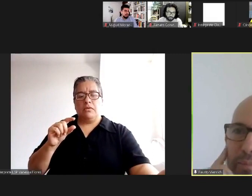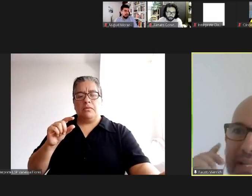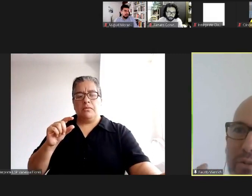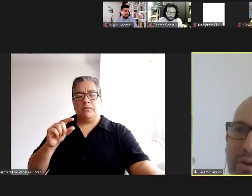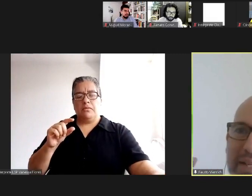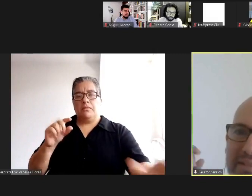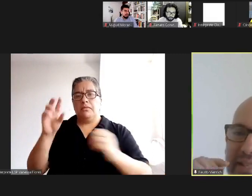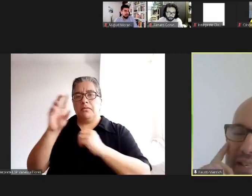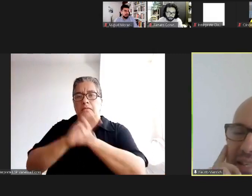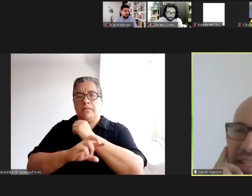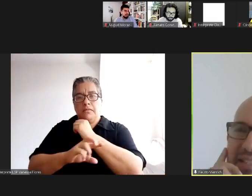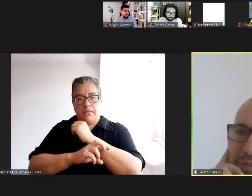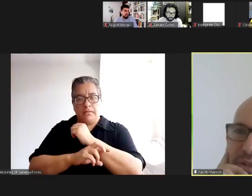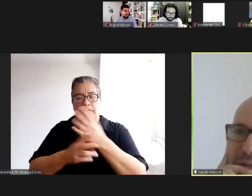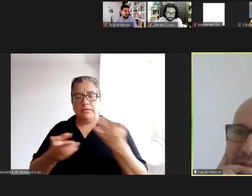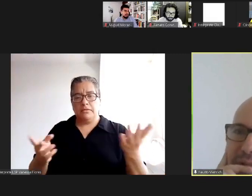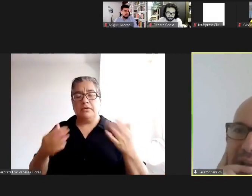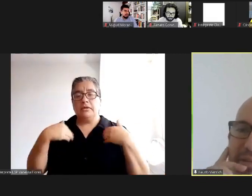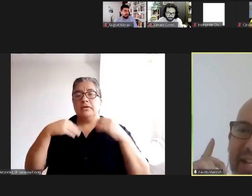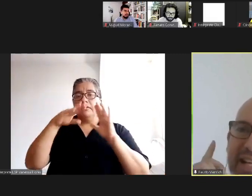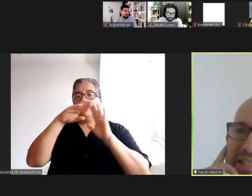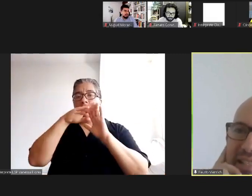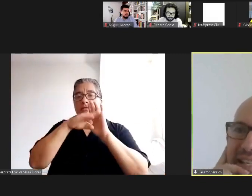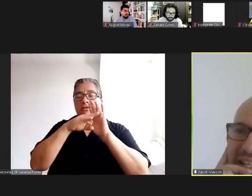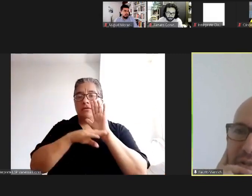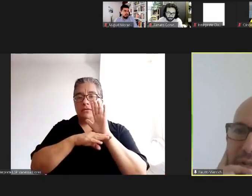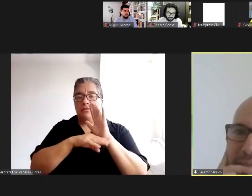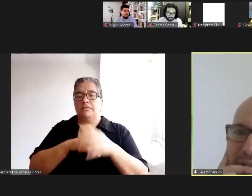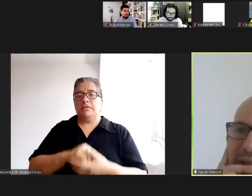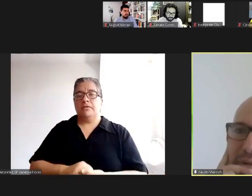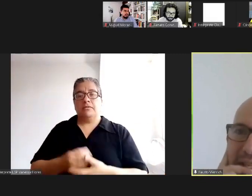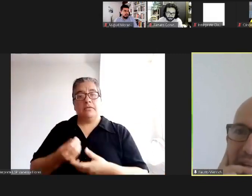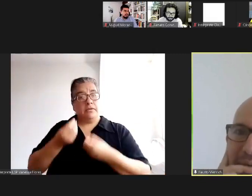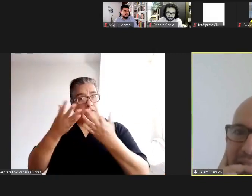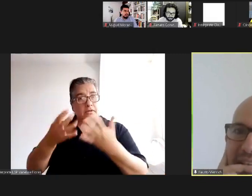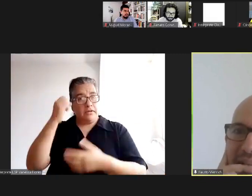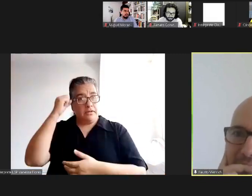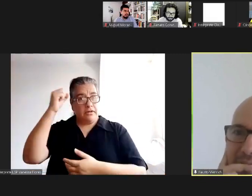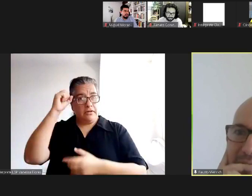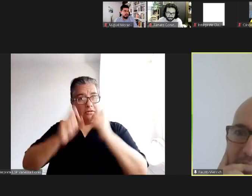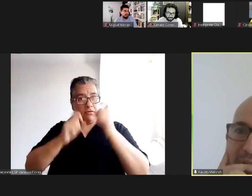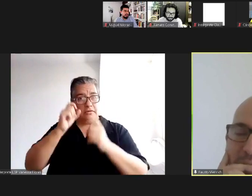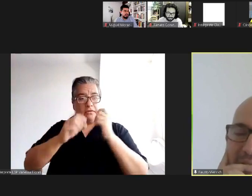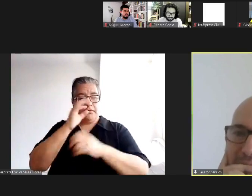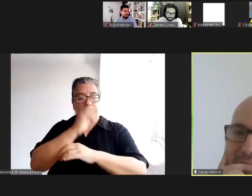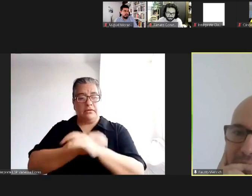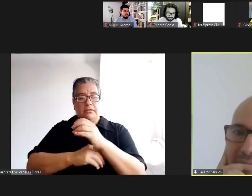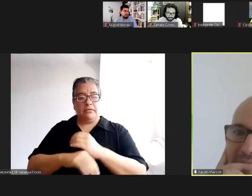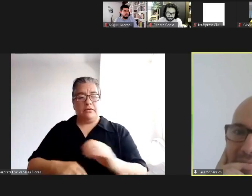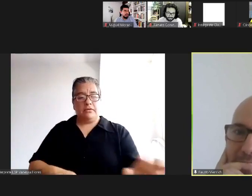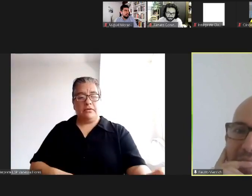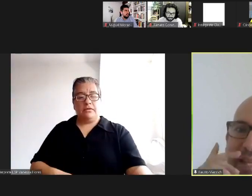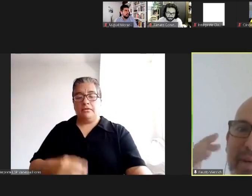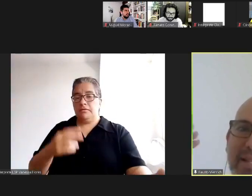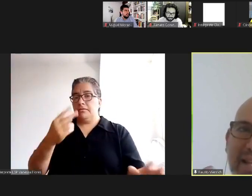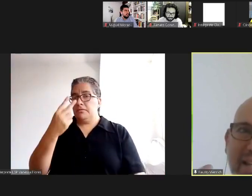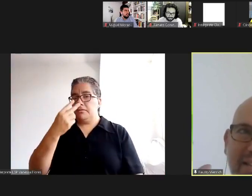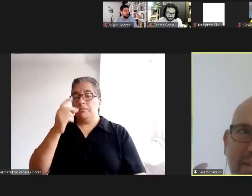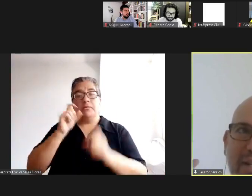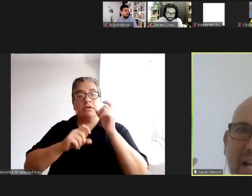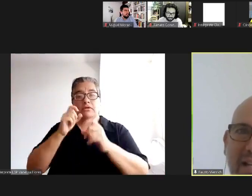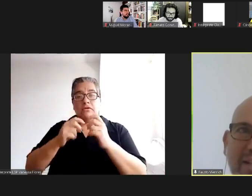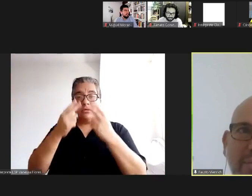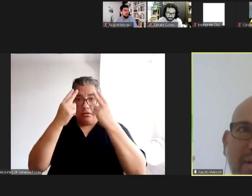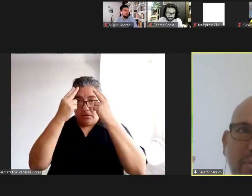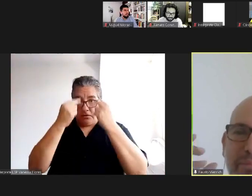sus normas de excepción a fin de garantizar el derecho de personas con discapacidad visual, ¿no? Evidentemente que